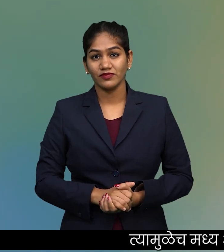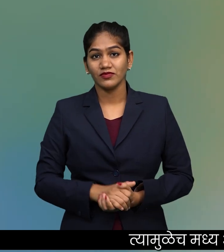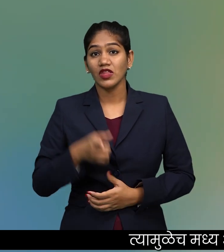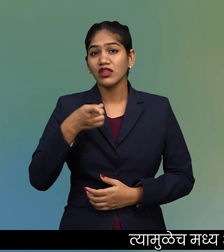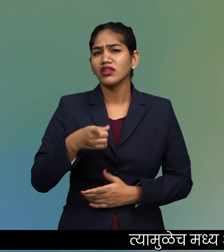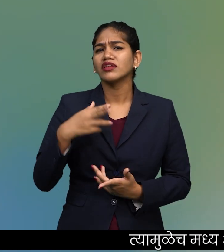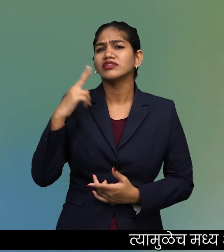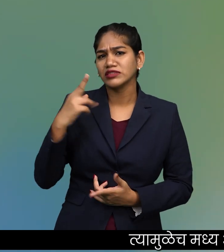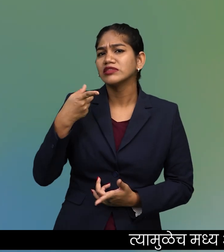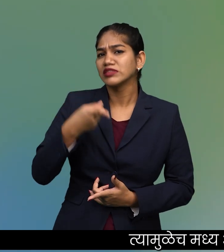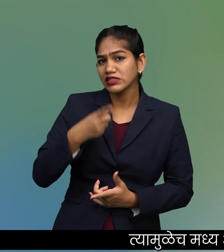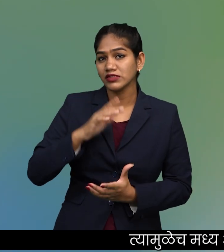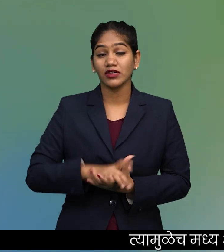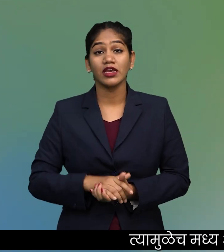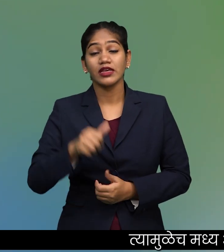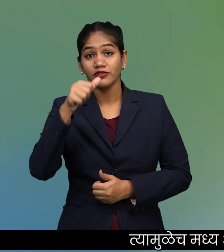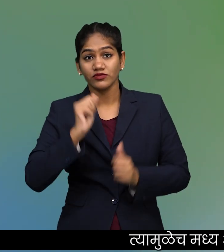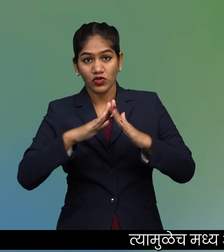त्यामुळे मध्य अक्षांच्या पेक्षा